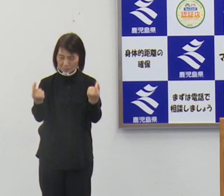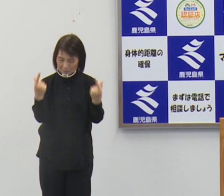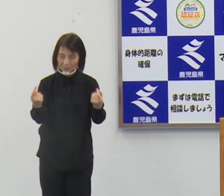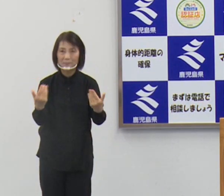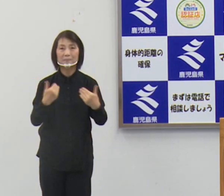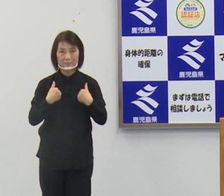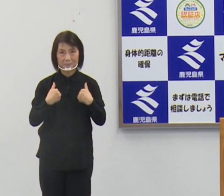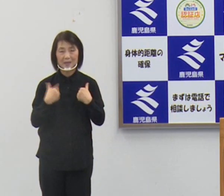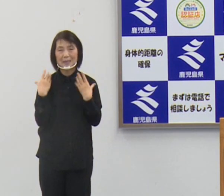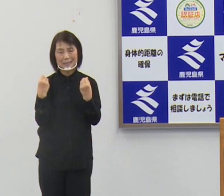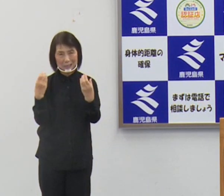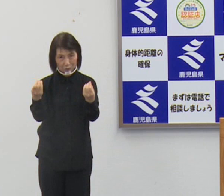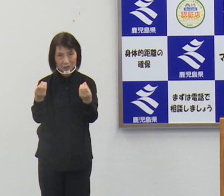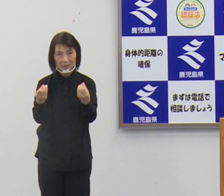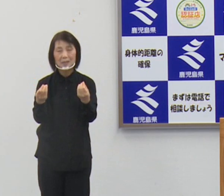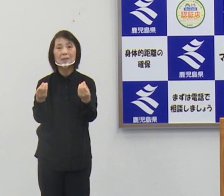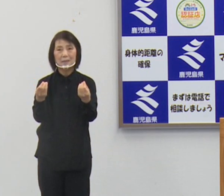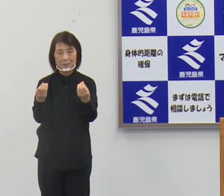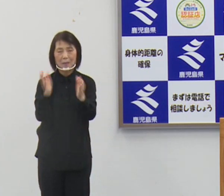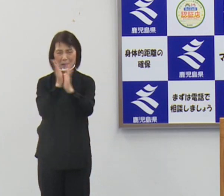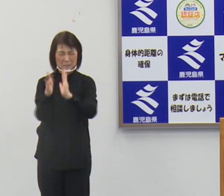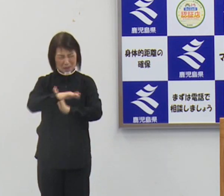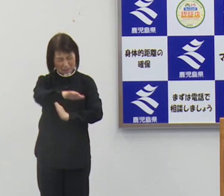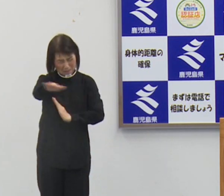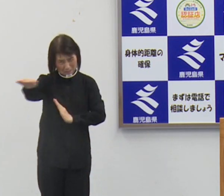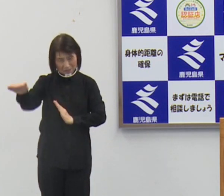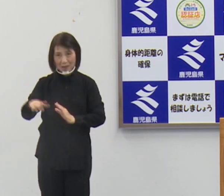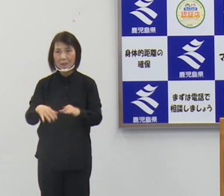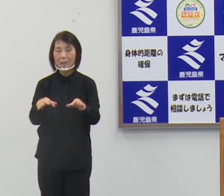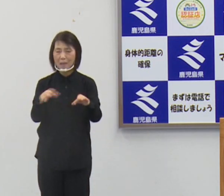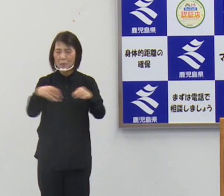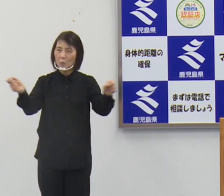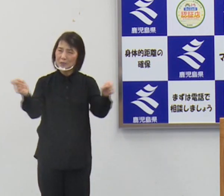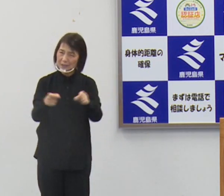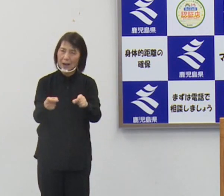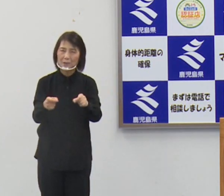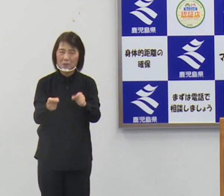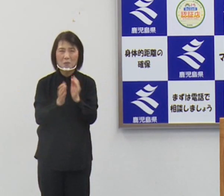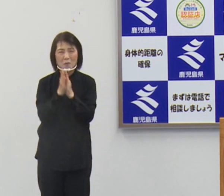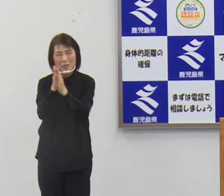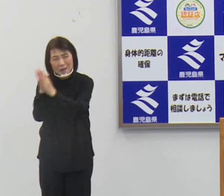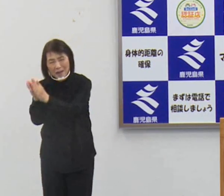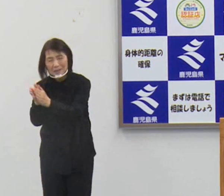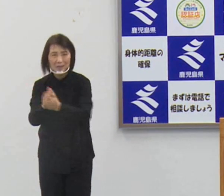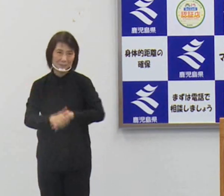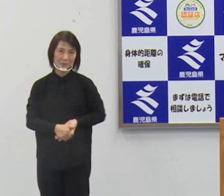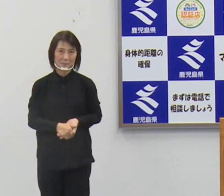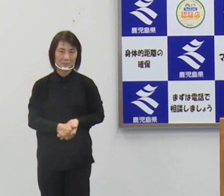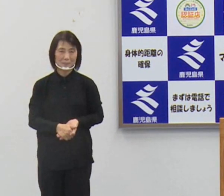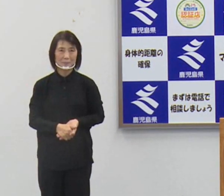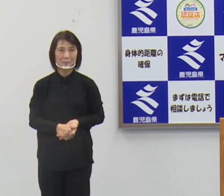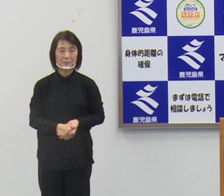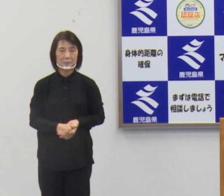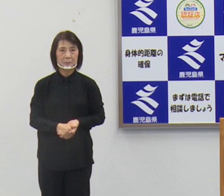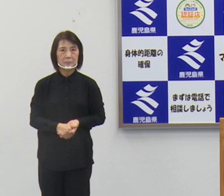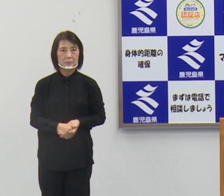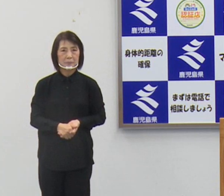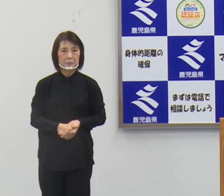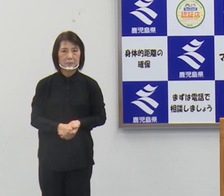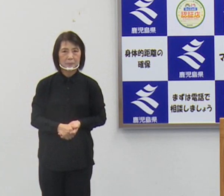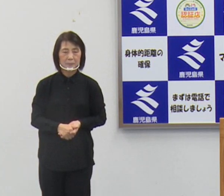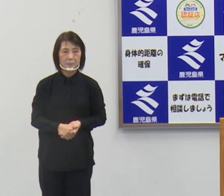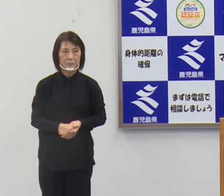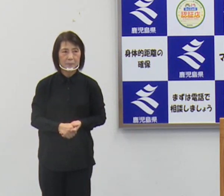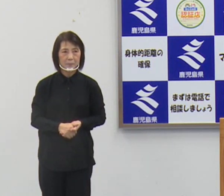引き続き県下全域での営業時間の短縮をお願いいたします。多くの